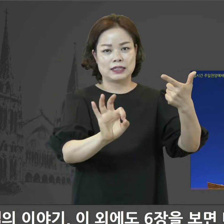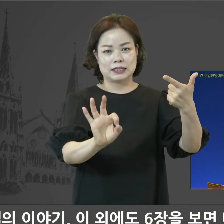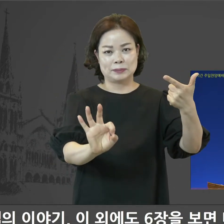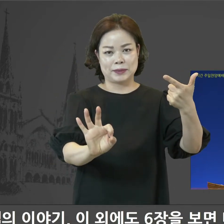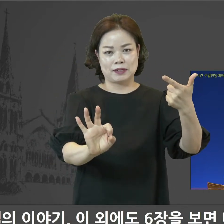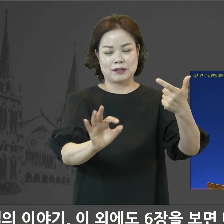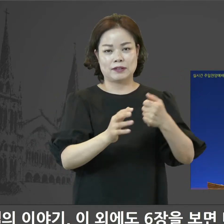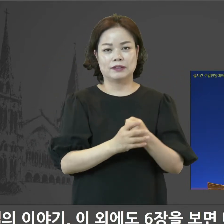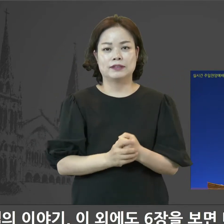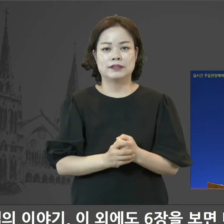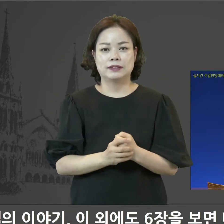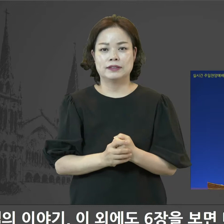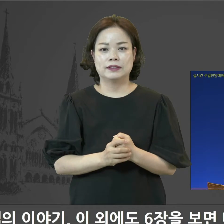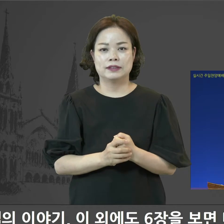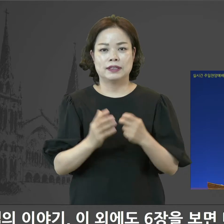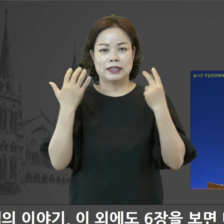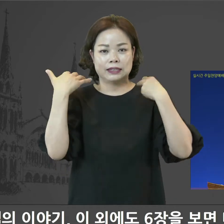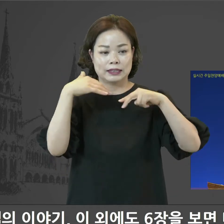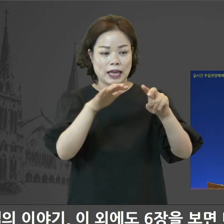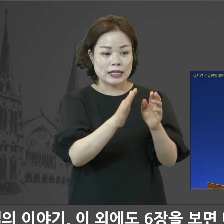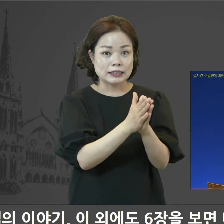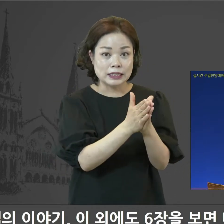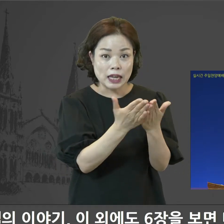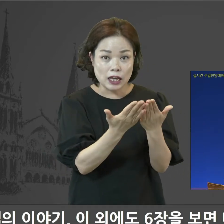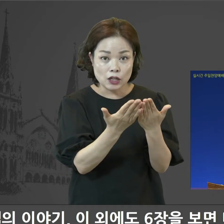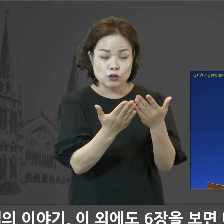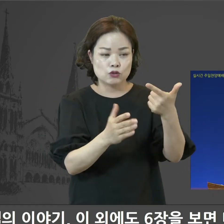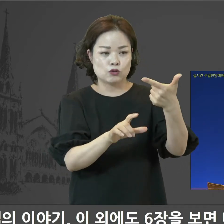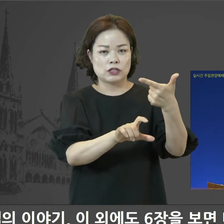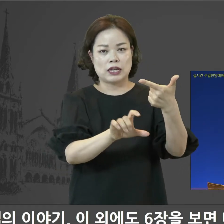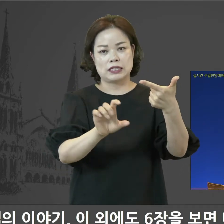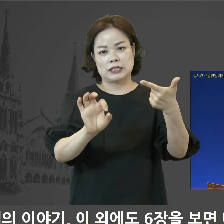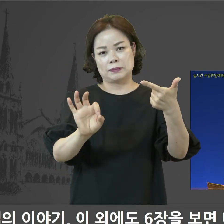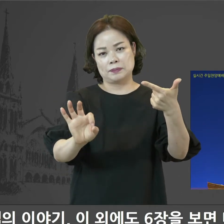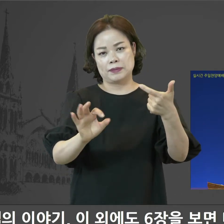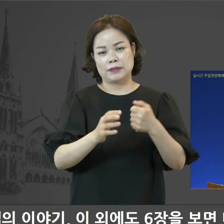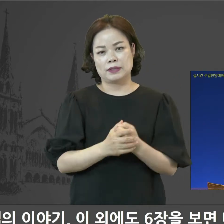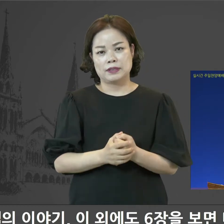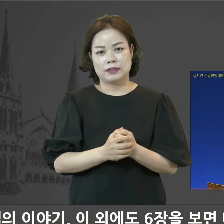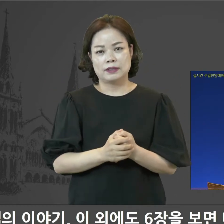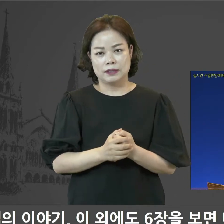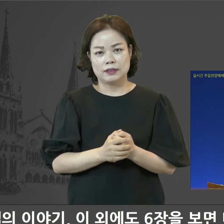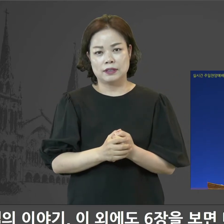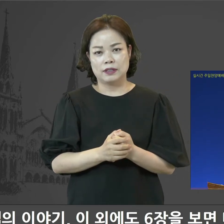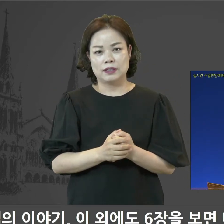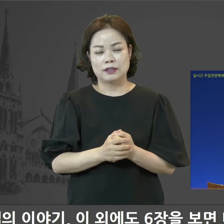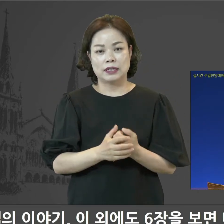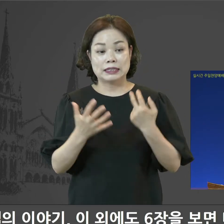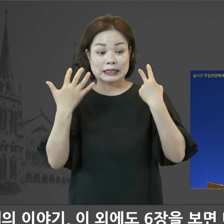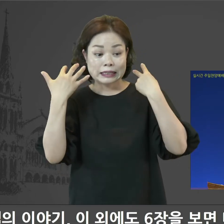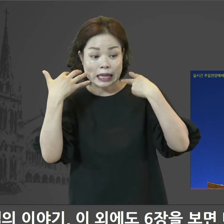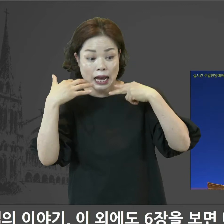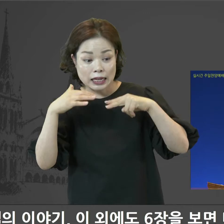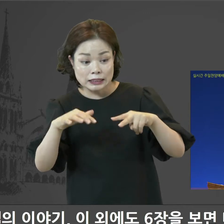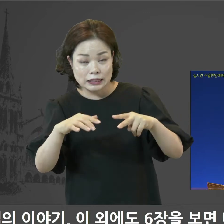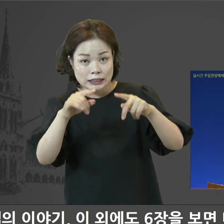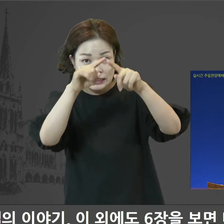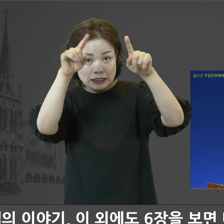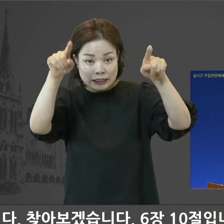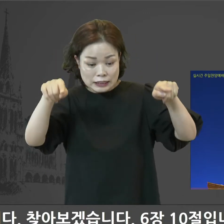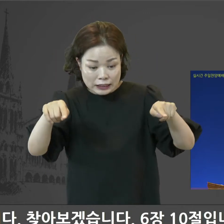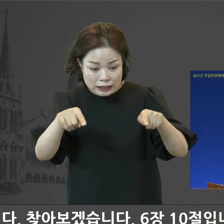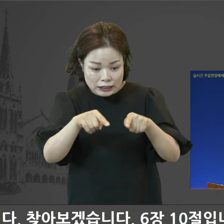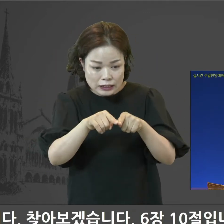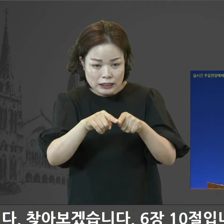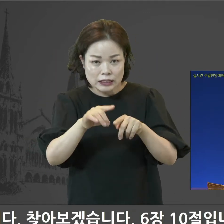10절입니다. 다니엘 6장 10절의 말씀을 보면 가볍게만 보아도 다니엘이 이 조서에